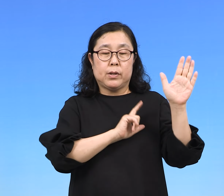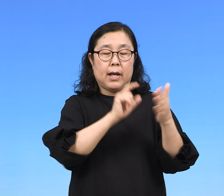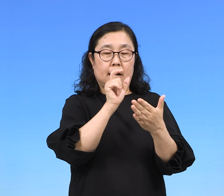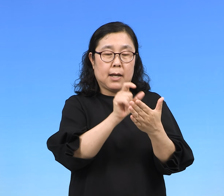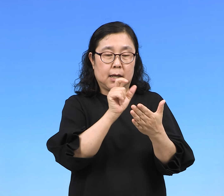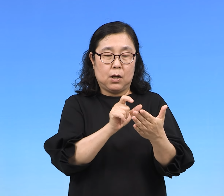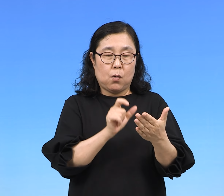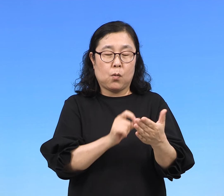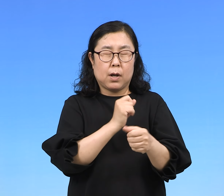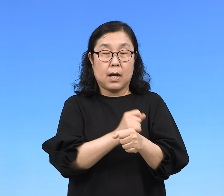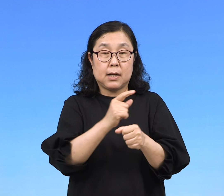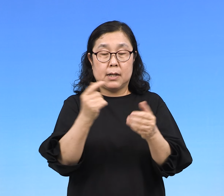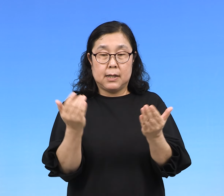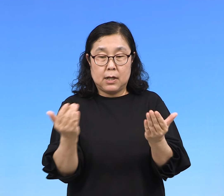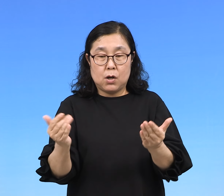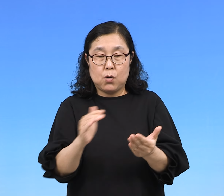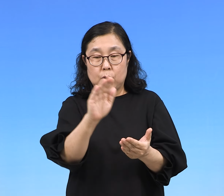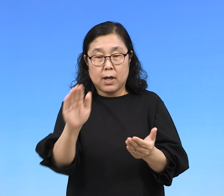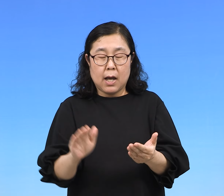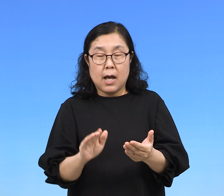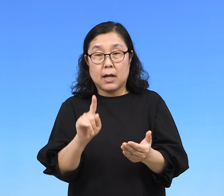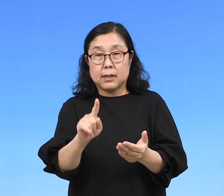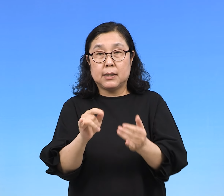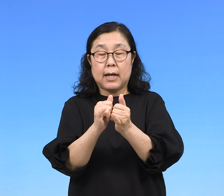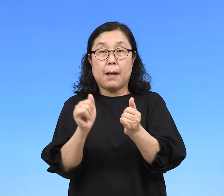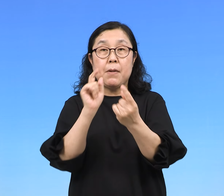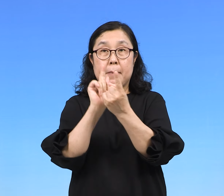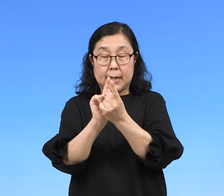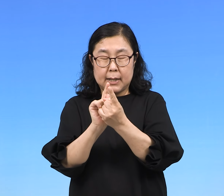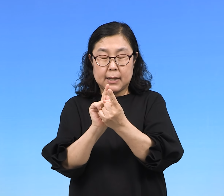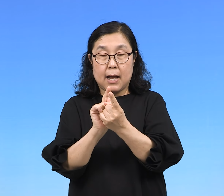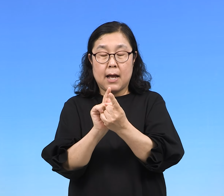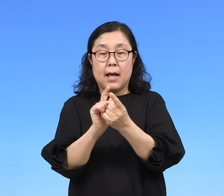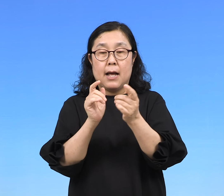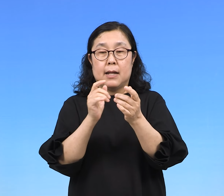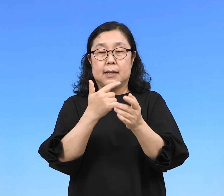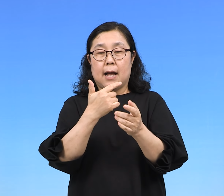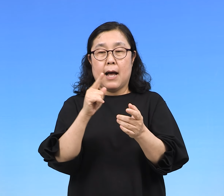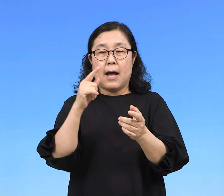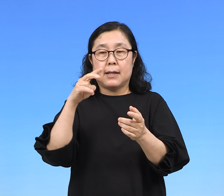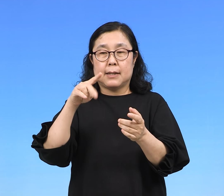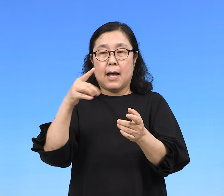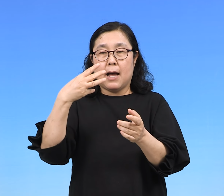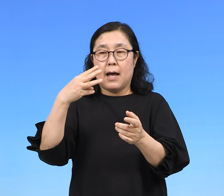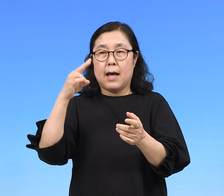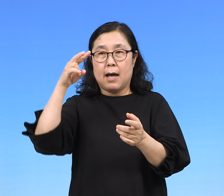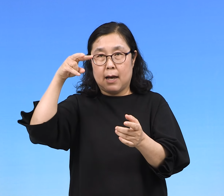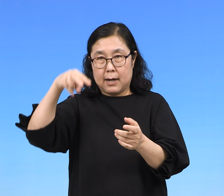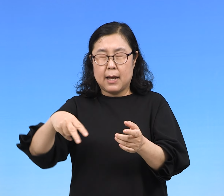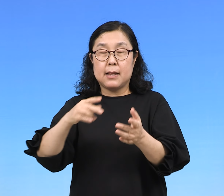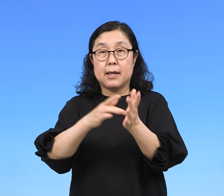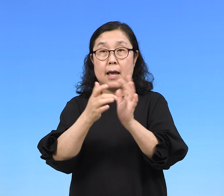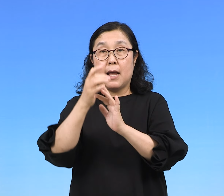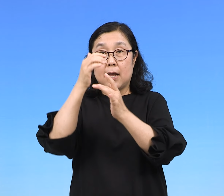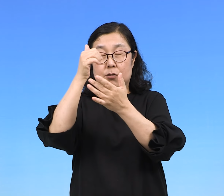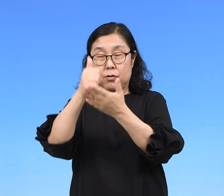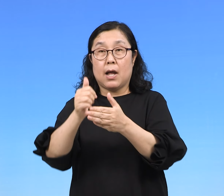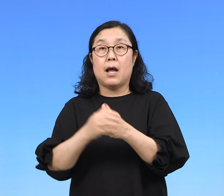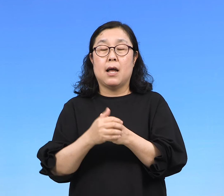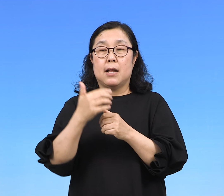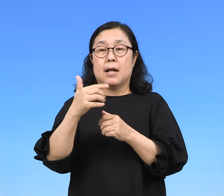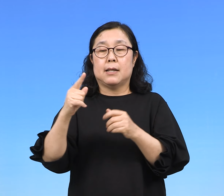기록하였고 여러 선지자가 기록한 그 일을 우리가 만났으니 요셉의 아들 나사렛 예수니라. 이 나사렛 예수라는